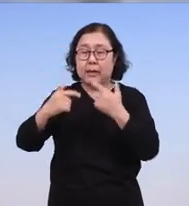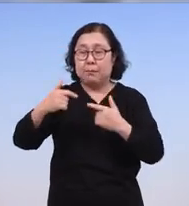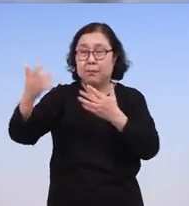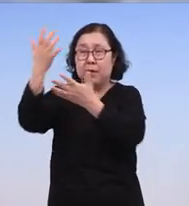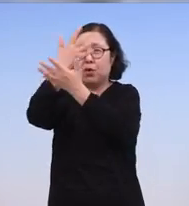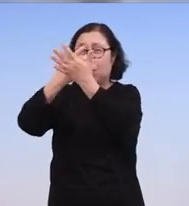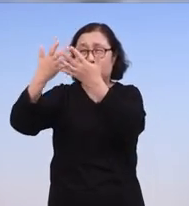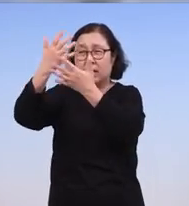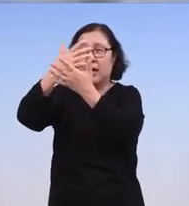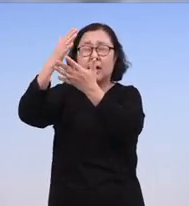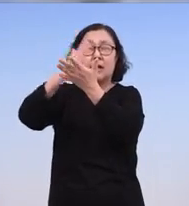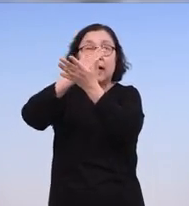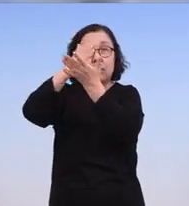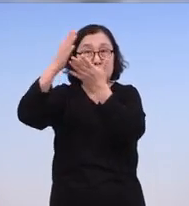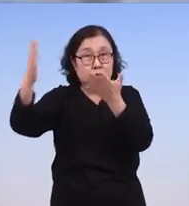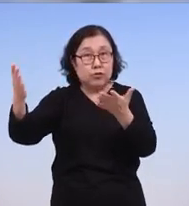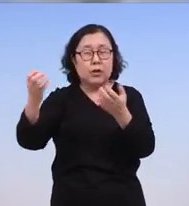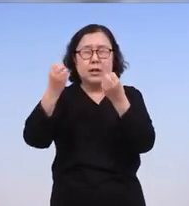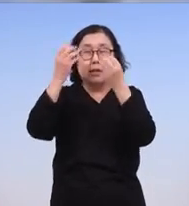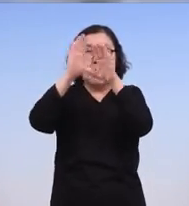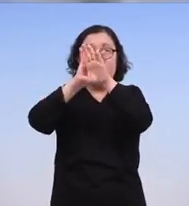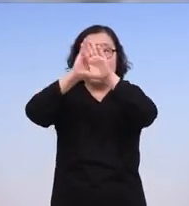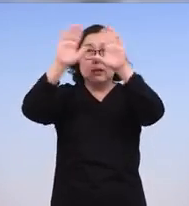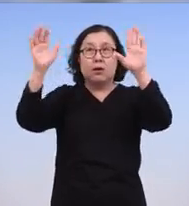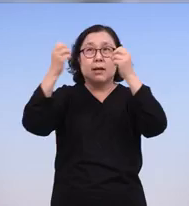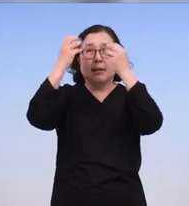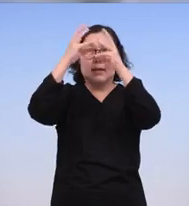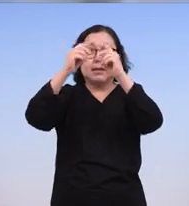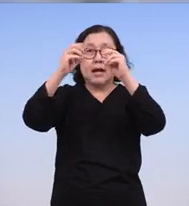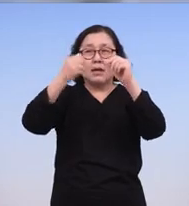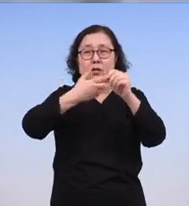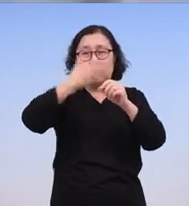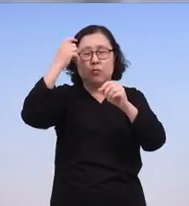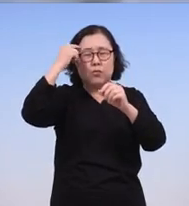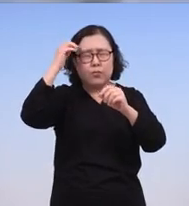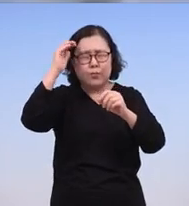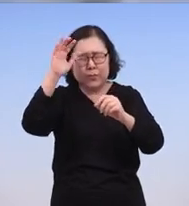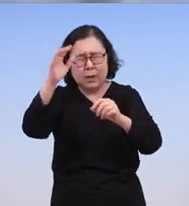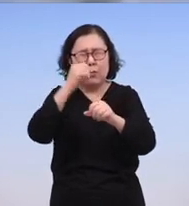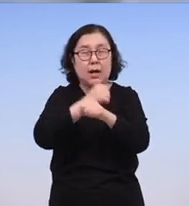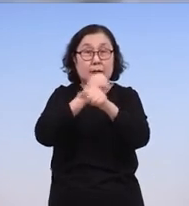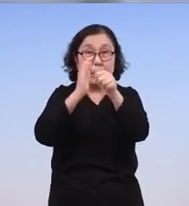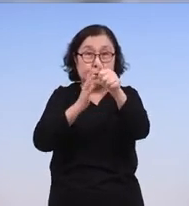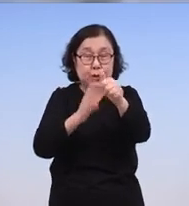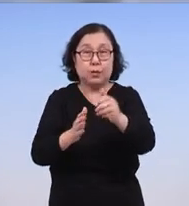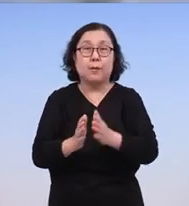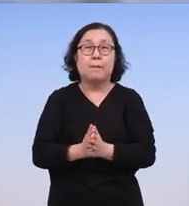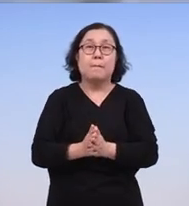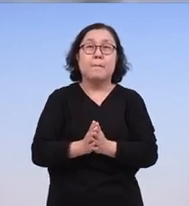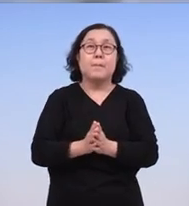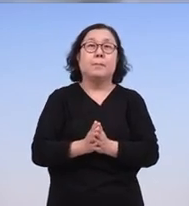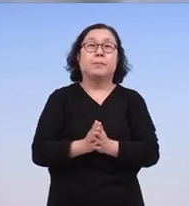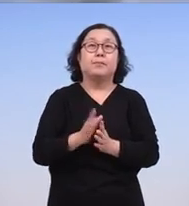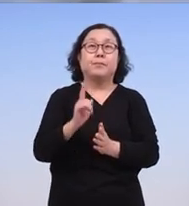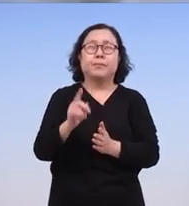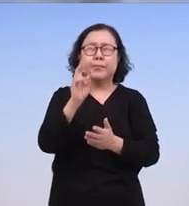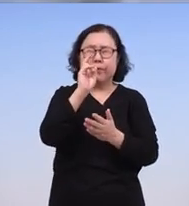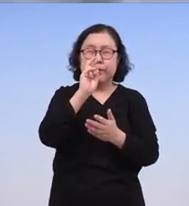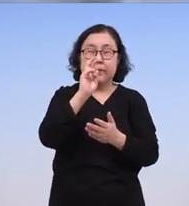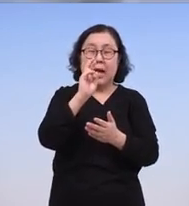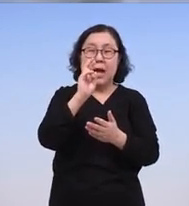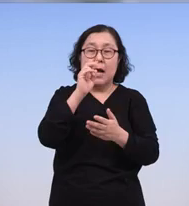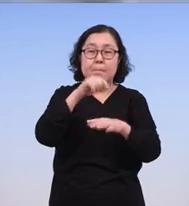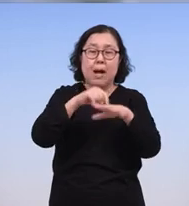기쁨의 교제를 나누는 그날을 꿈꾸면서 새하늘과 새 땅을 꿈꾸시기를 바라고요. 우리 2절부터 다시 한번 찬양할 때 이 마음을